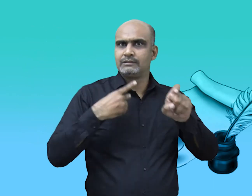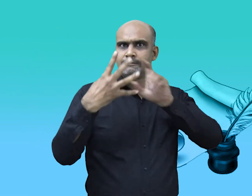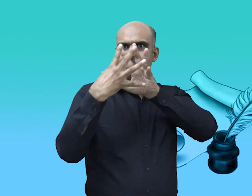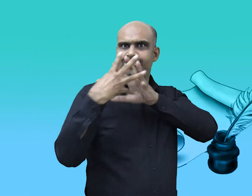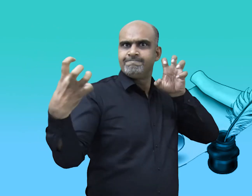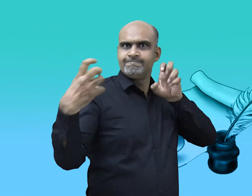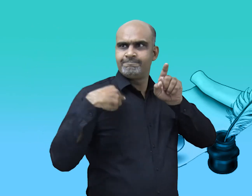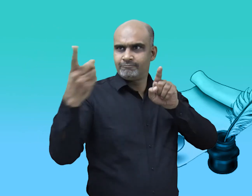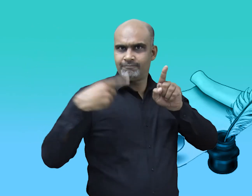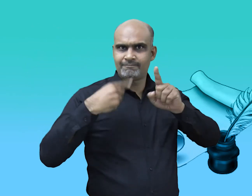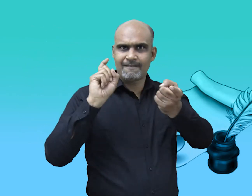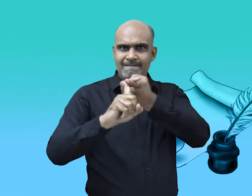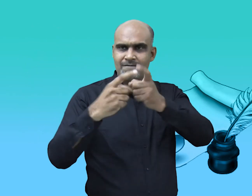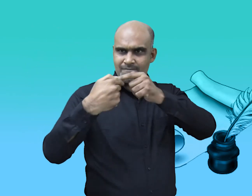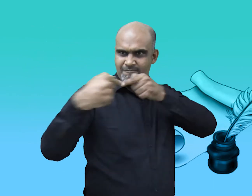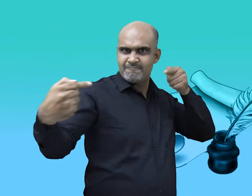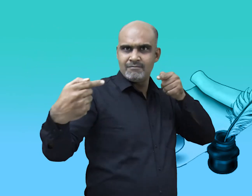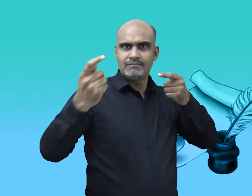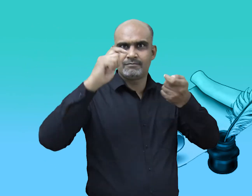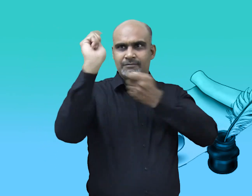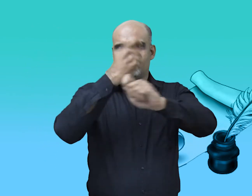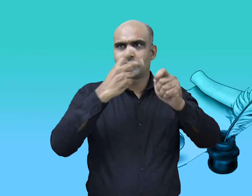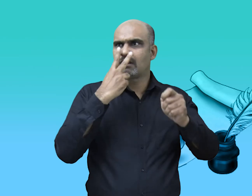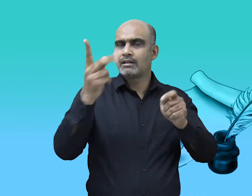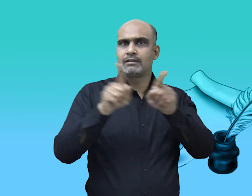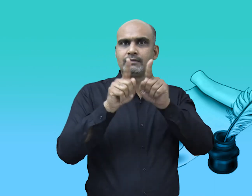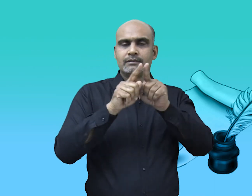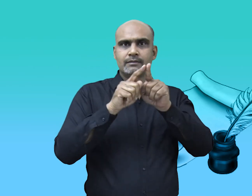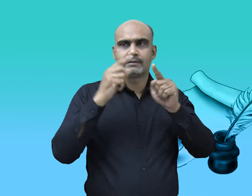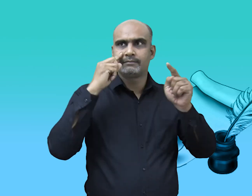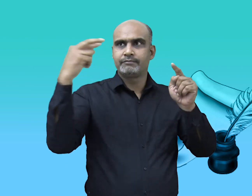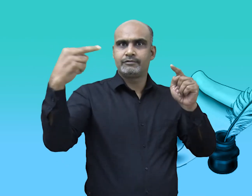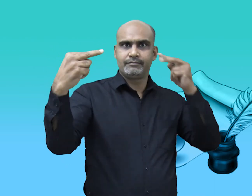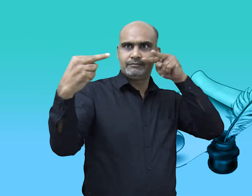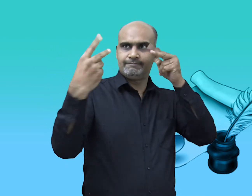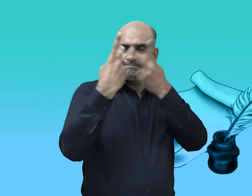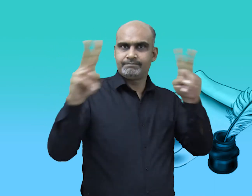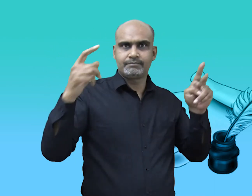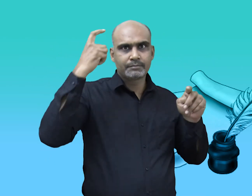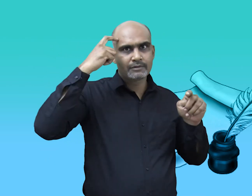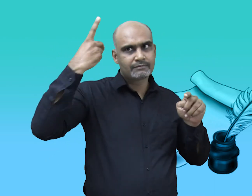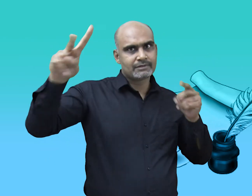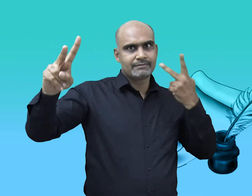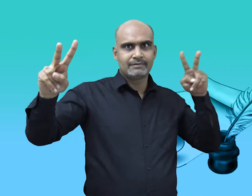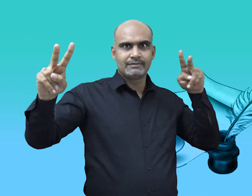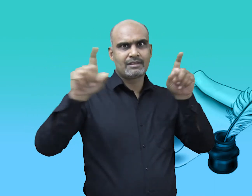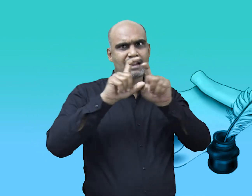कि बॉर्डर पर से हमारे देश पर हमला हो रहा है। और वे कहते हैं कि यदि दुश्मन हमारे सामने खड़े हैं तो हम उनसे लड़ सकते